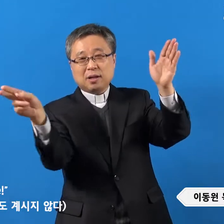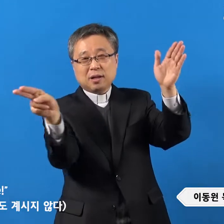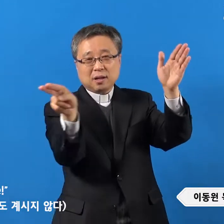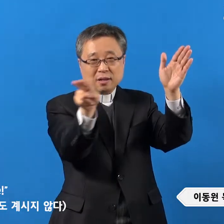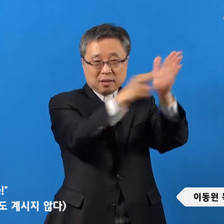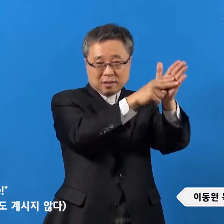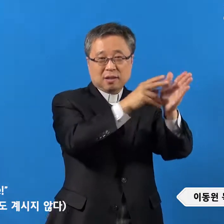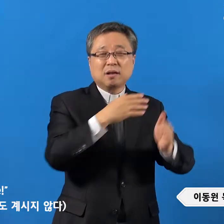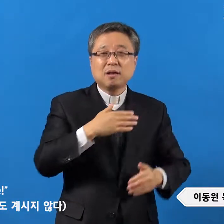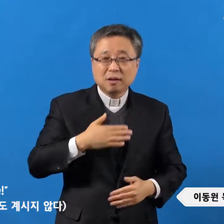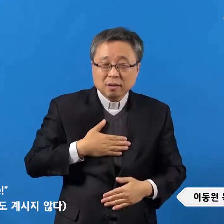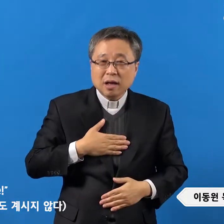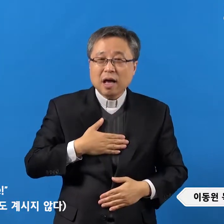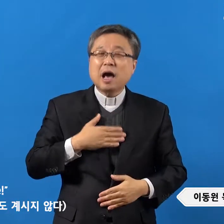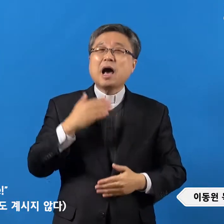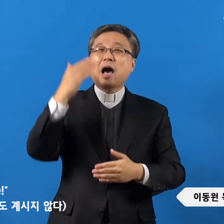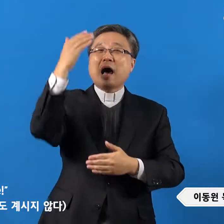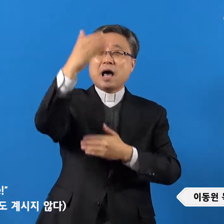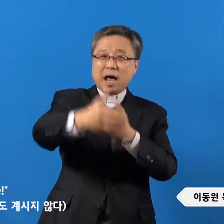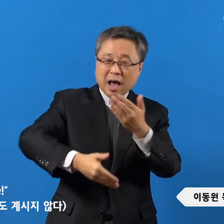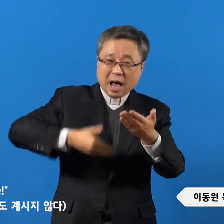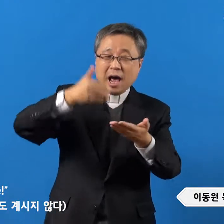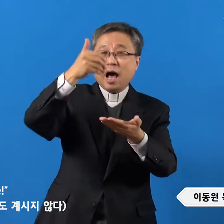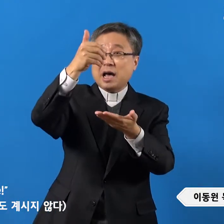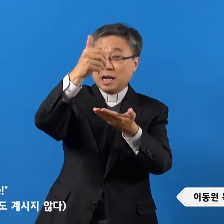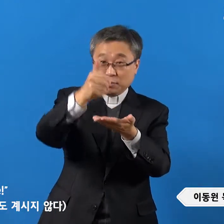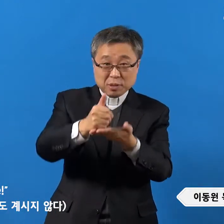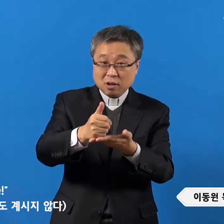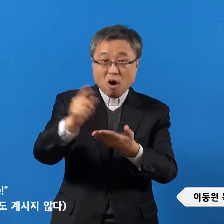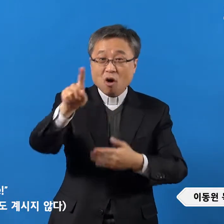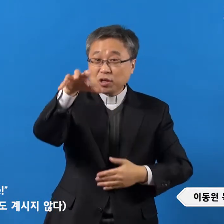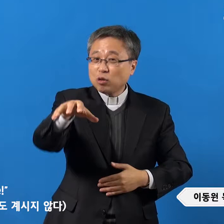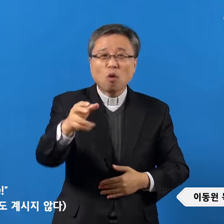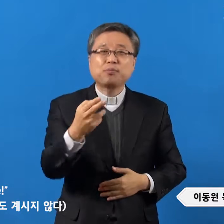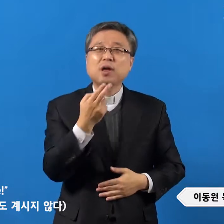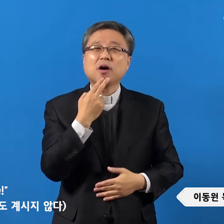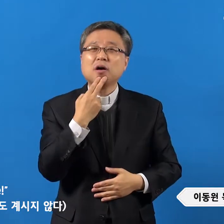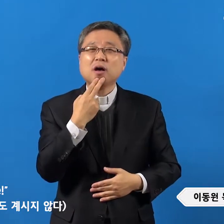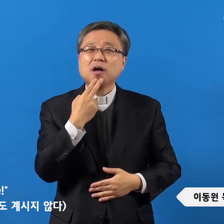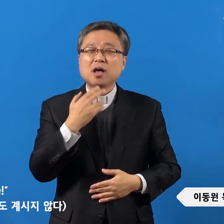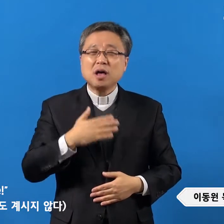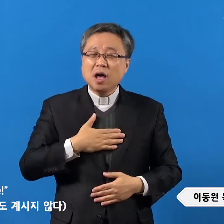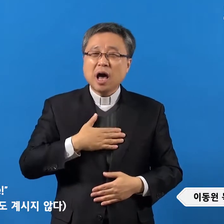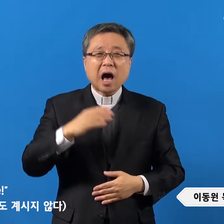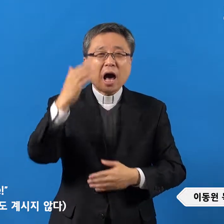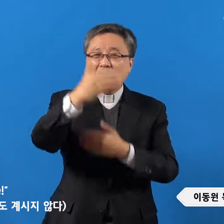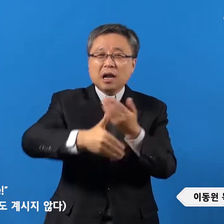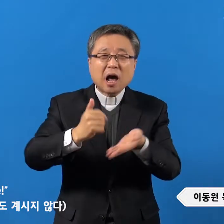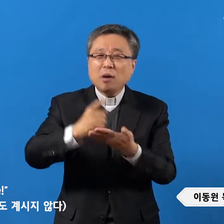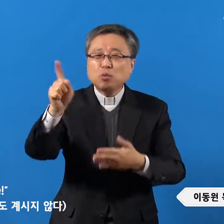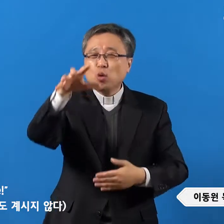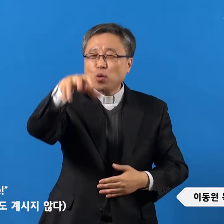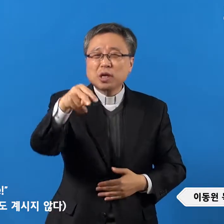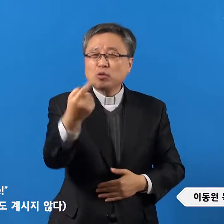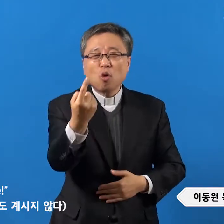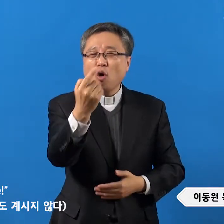is nowhere. God is nowhere. 하나님은 아무도 계시지 않다. 아무데도 계시지 않다. God is